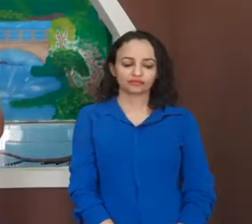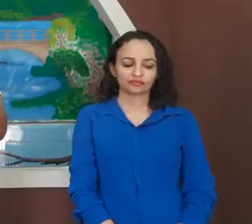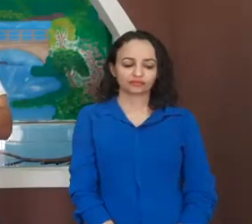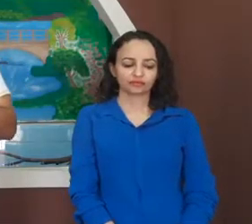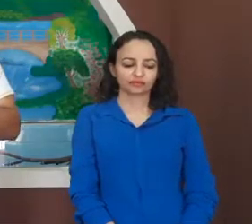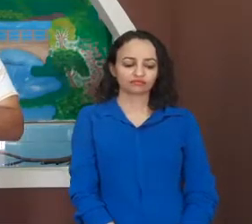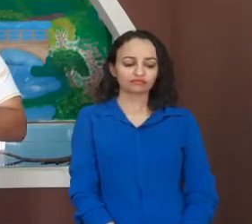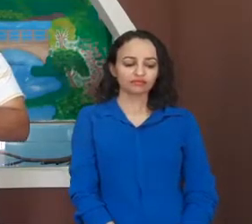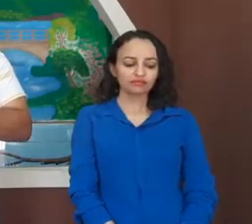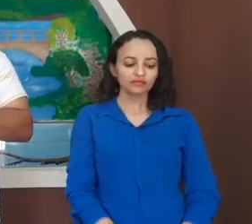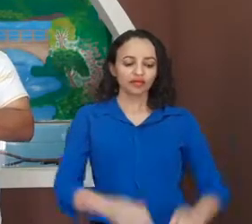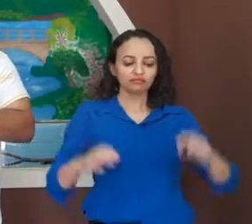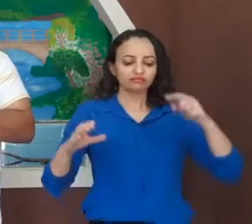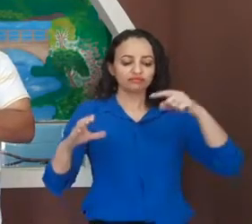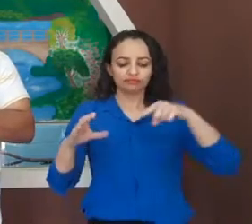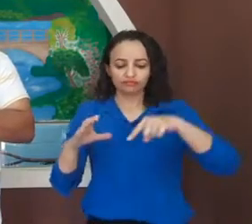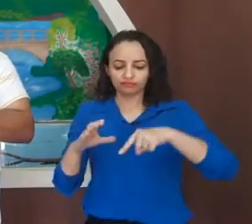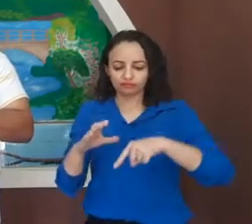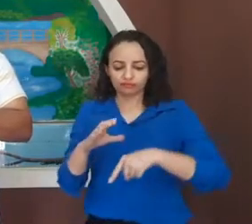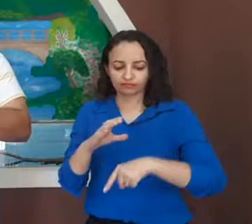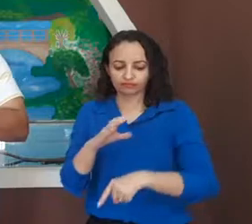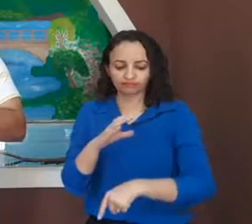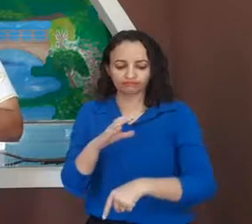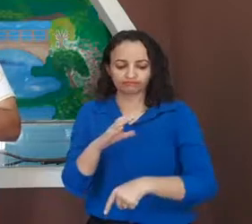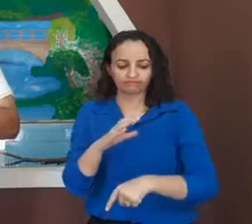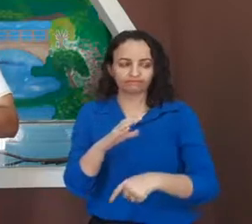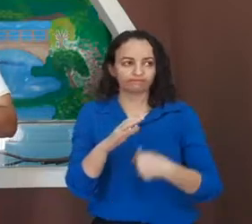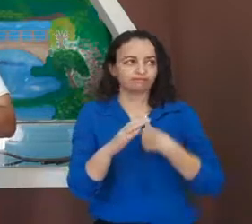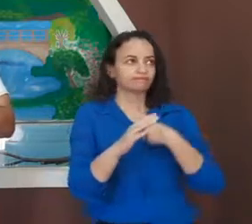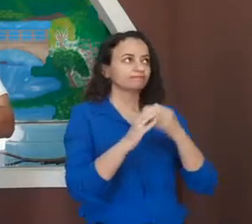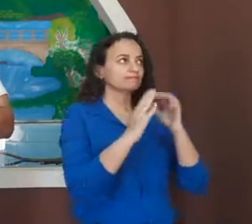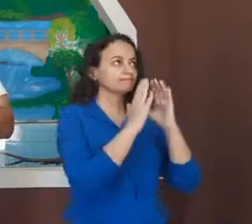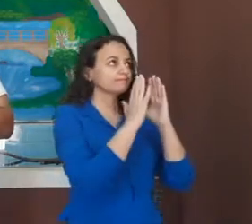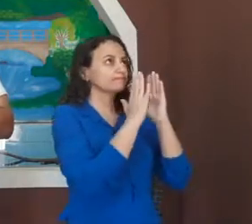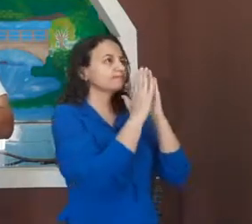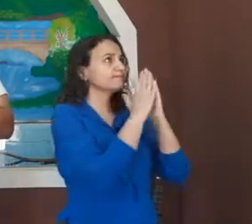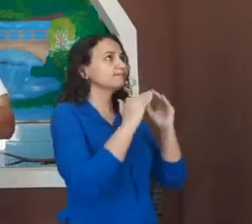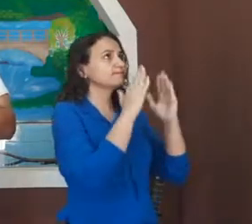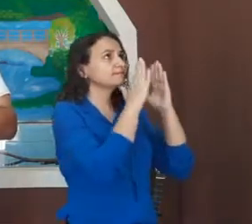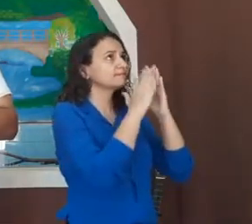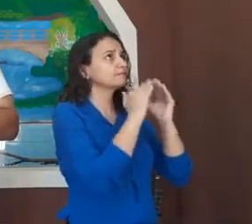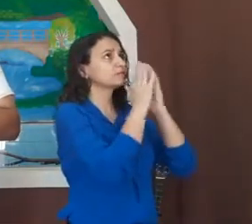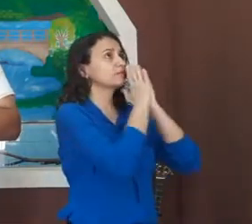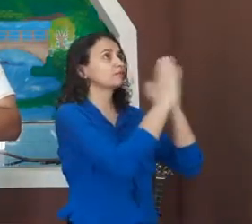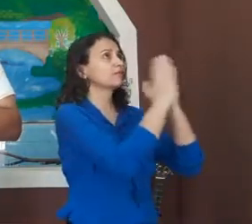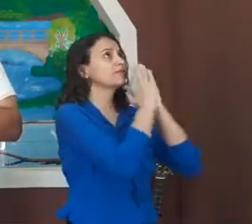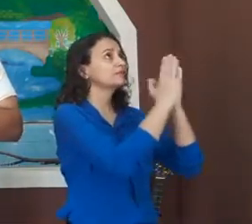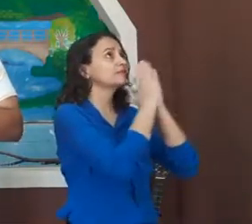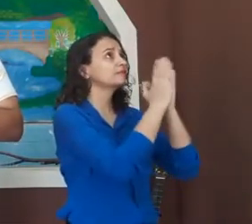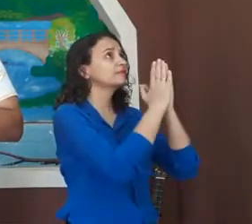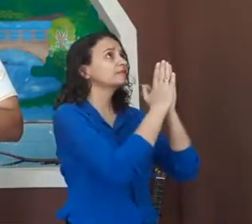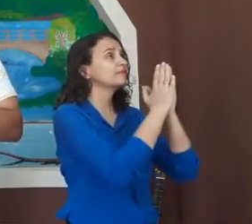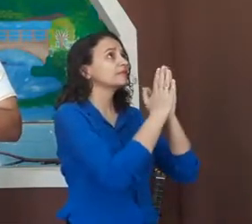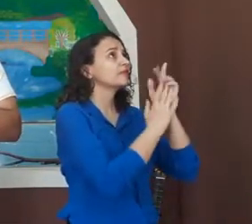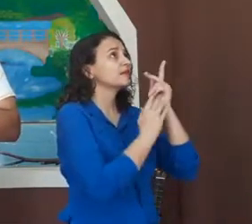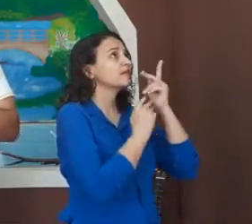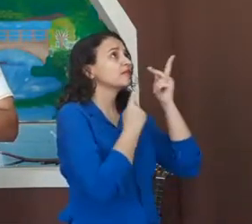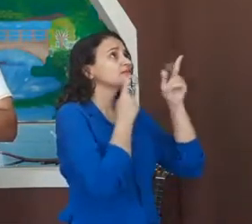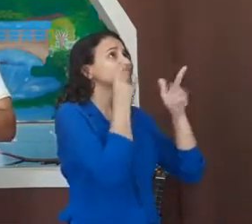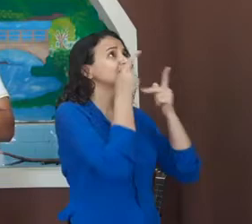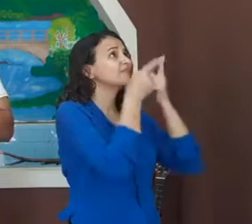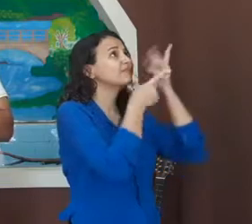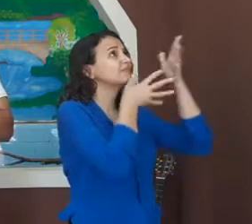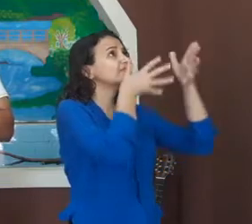Das profundezas a ti clamo, ó Senhor. Senhor, escuta a minha voz, sejam os teus